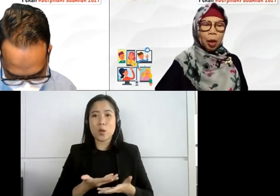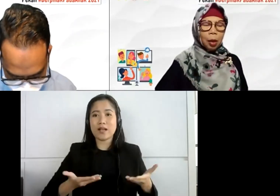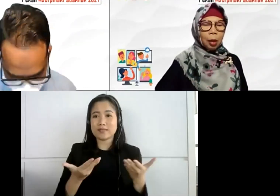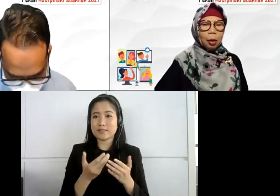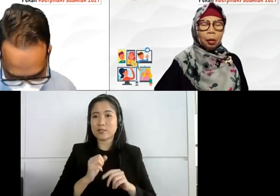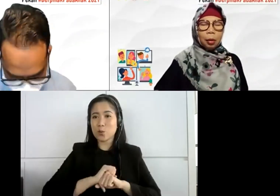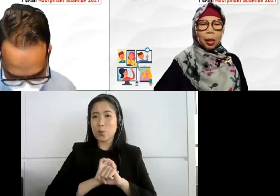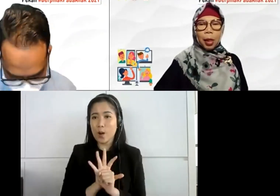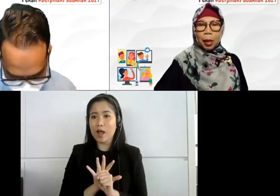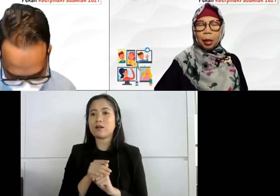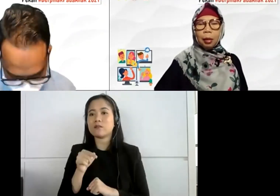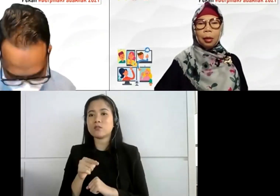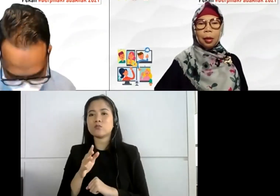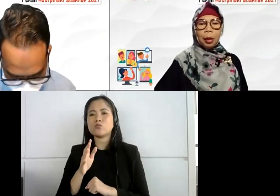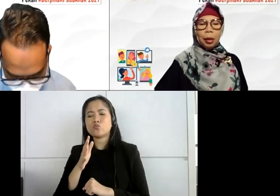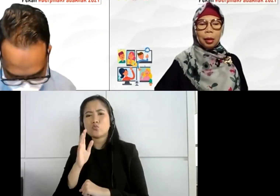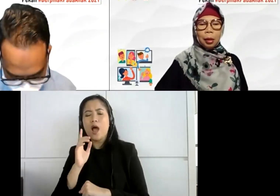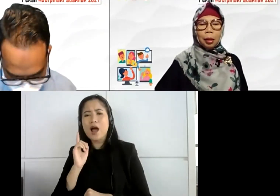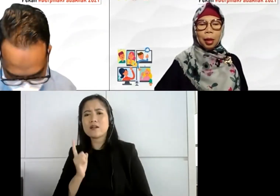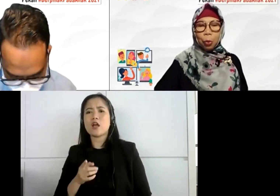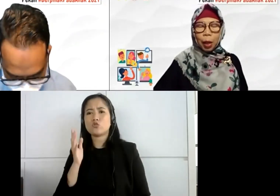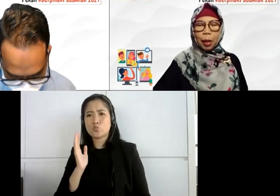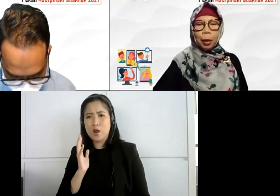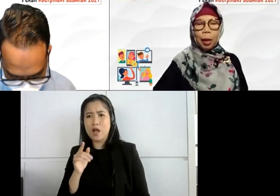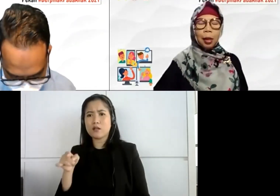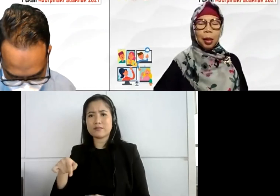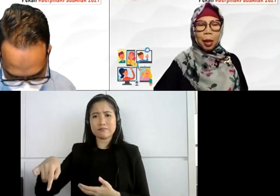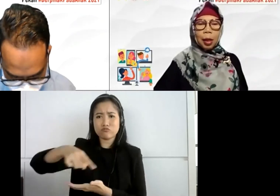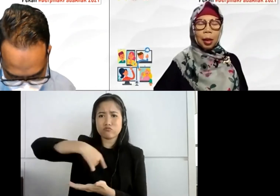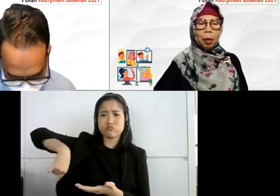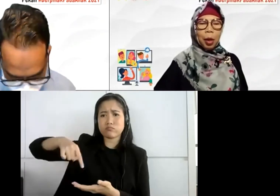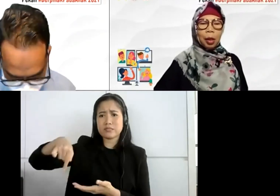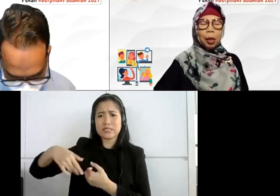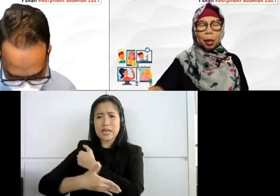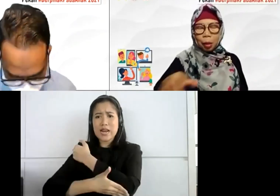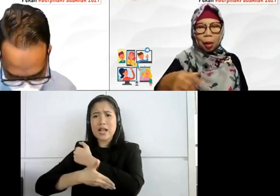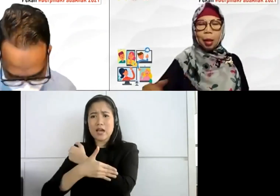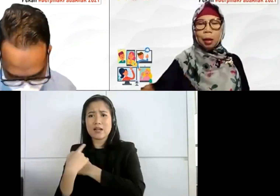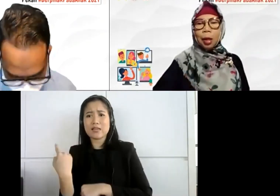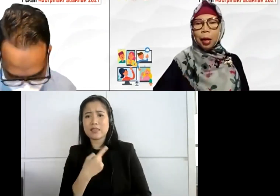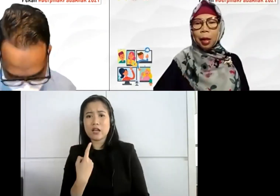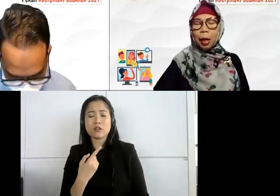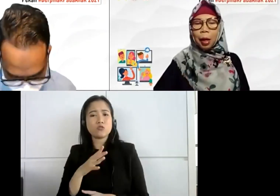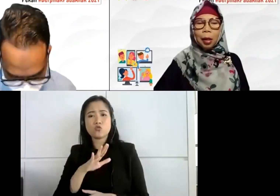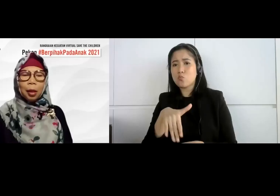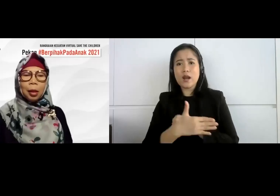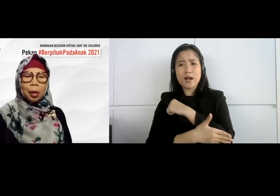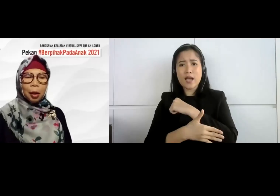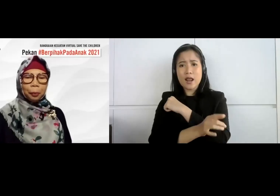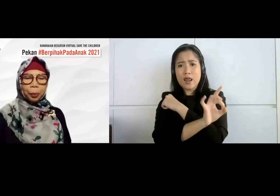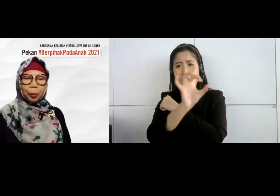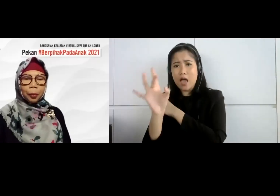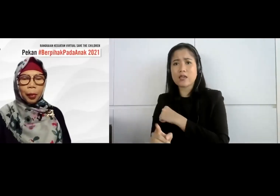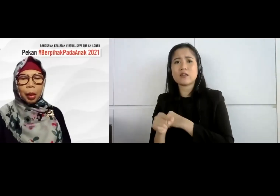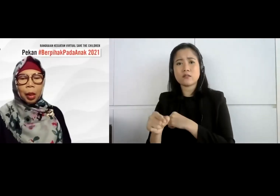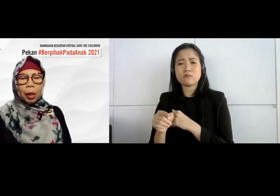memang sudah terjadi di lingkungan kita, di negara kita, bahkan di sekian negara-negara lain. Ini